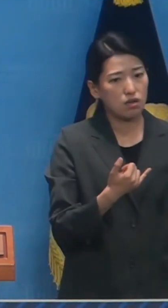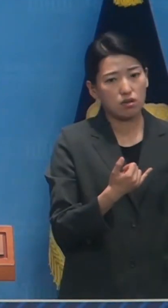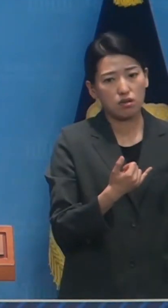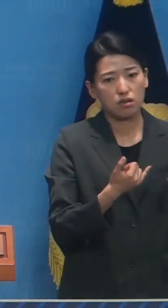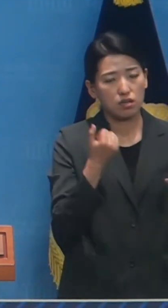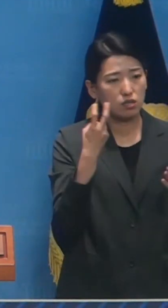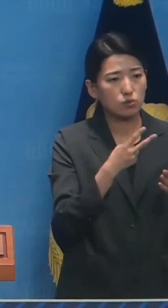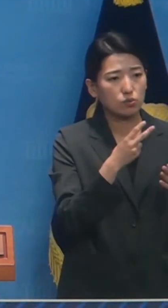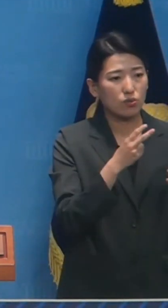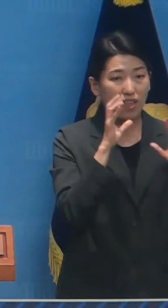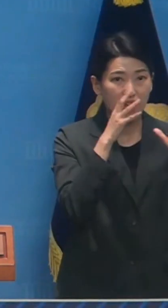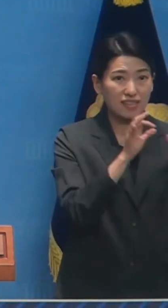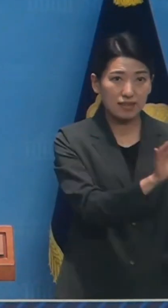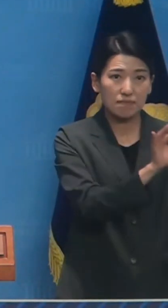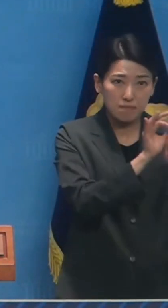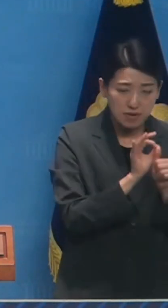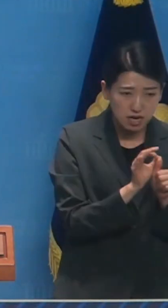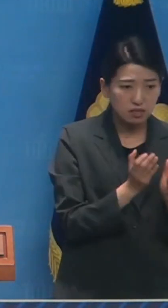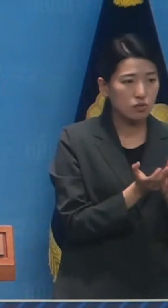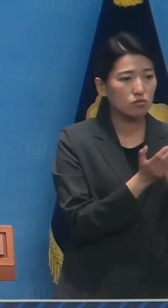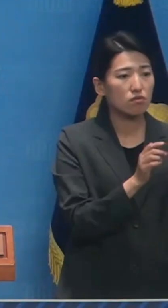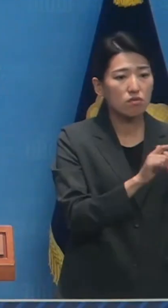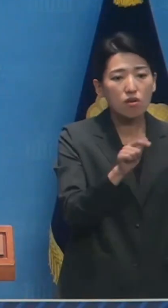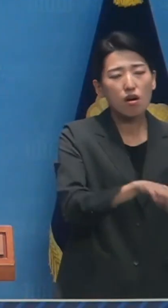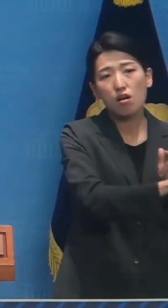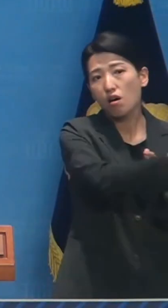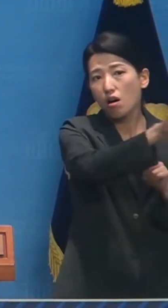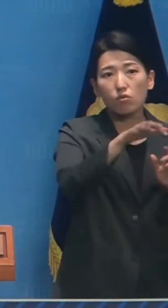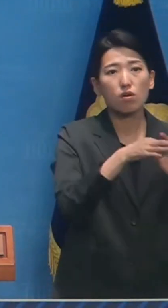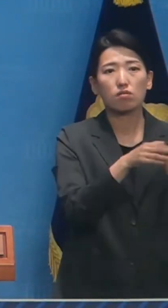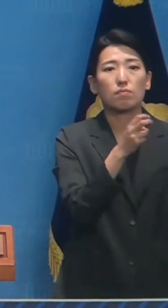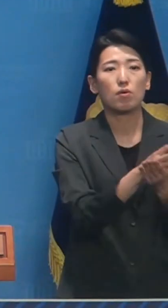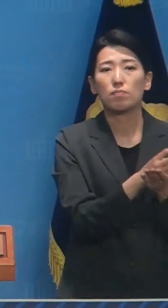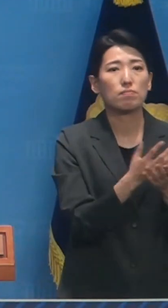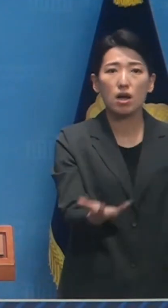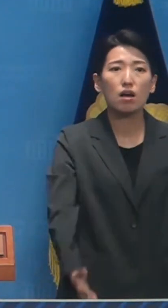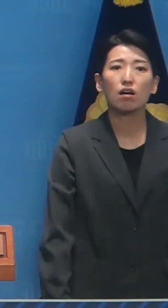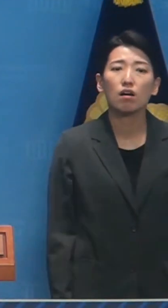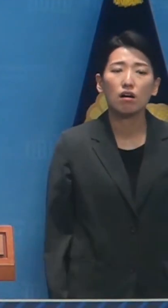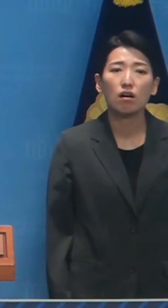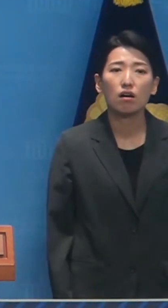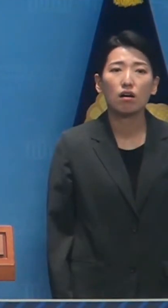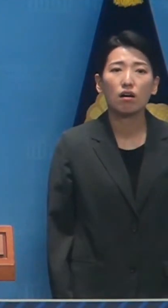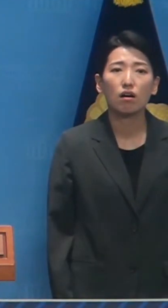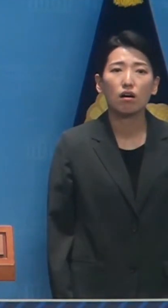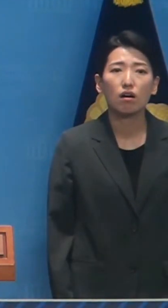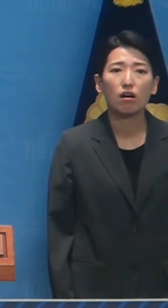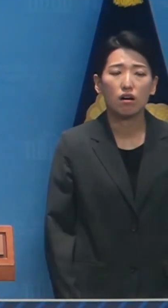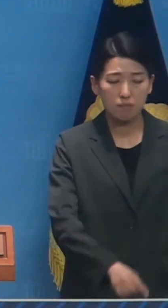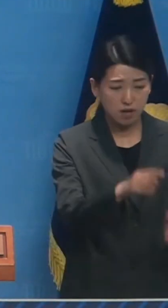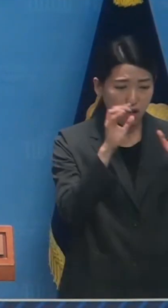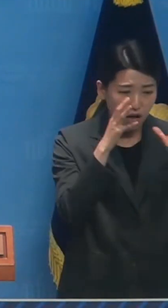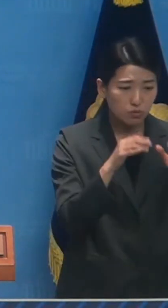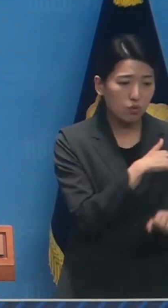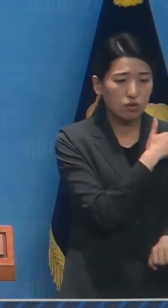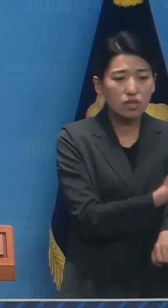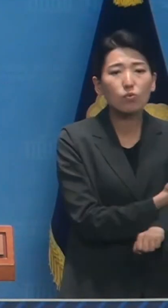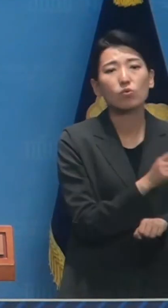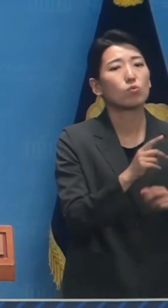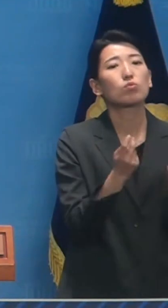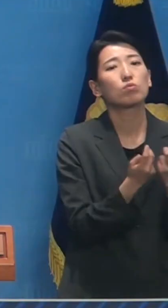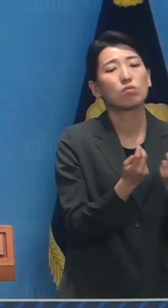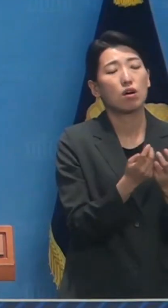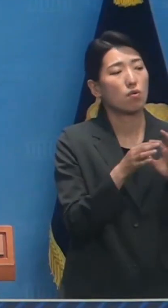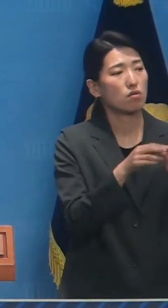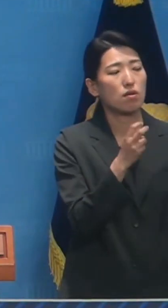원천적 권리를 출생 이후부터 원천 봉쇄, 빼앗긴 피해 아동 등에 대한 법이